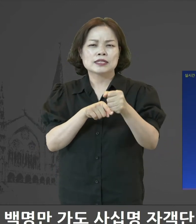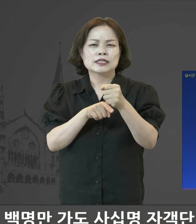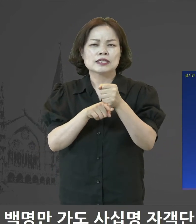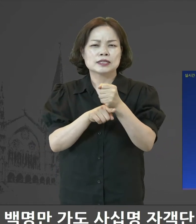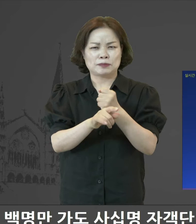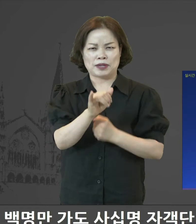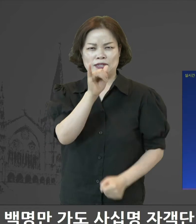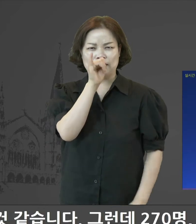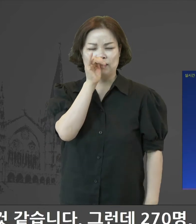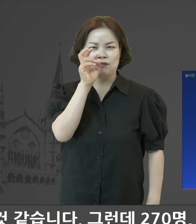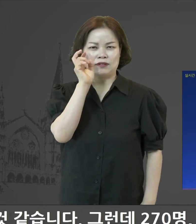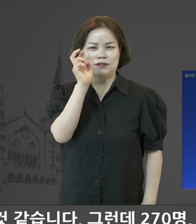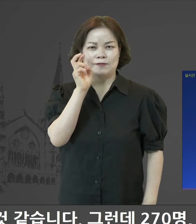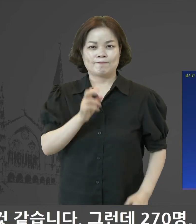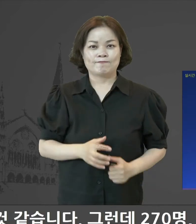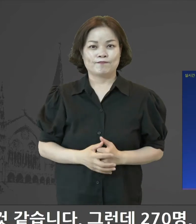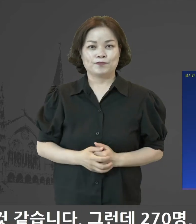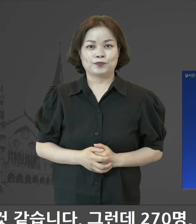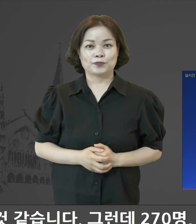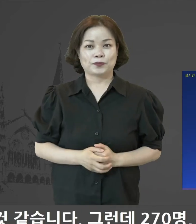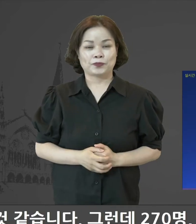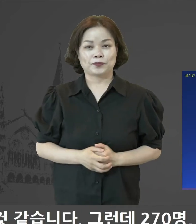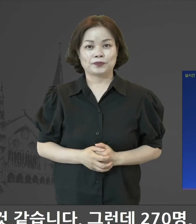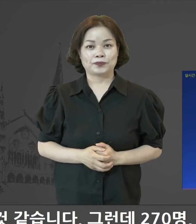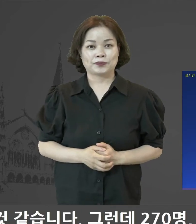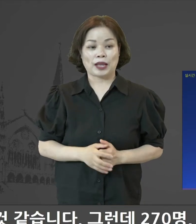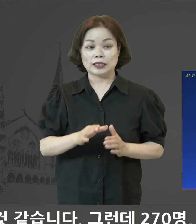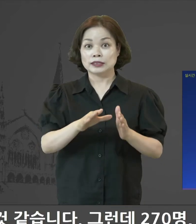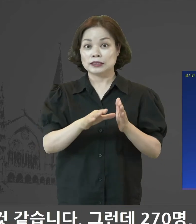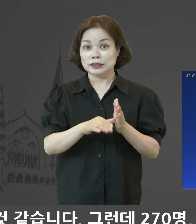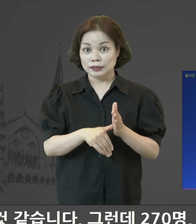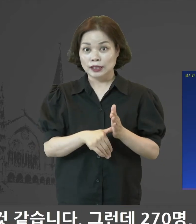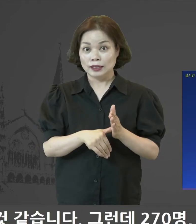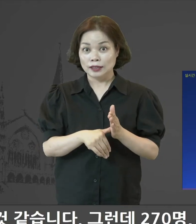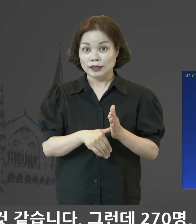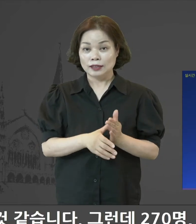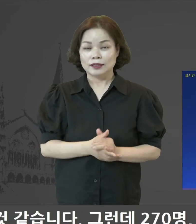부여되어 있다 볼 수 있겠습니다. 이 당시에